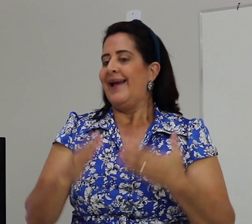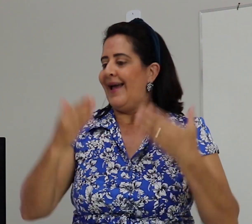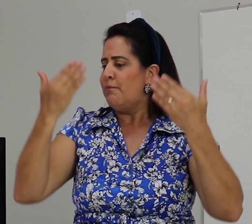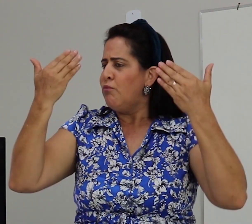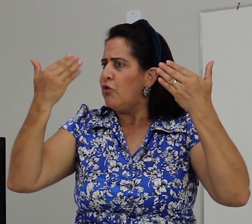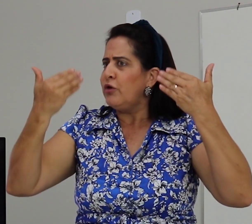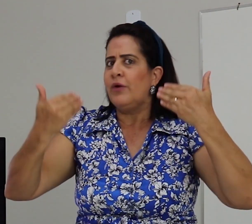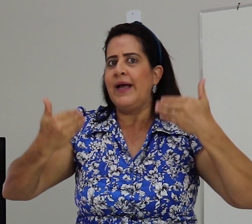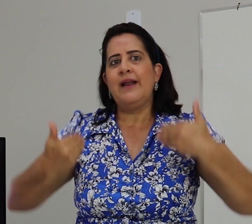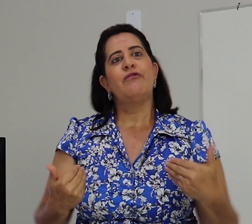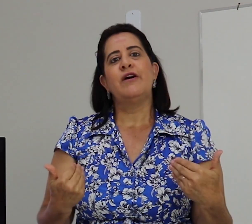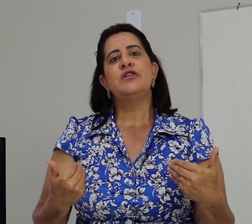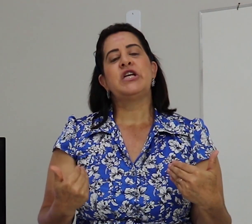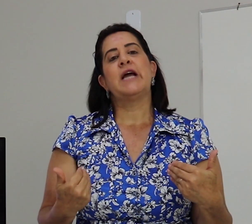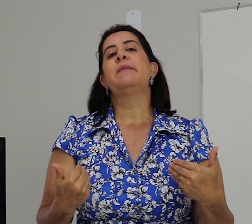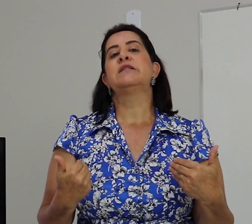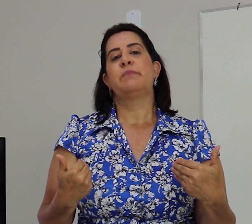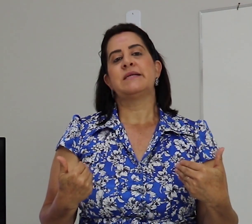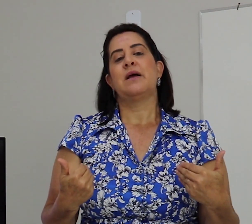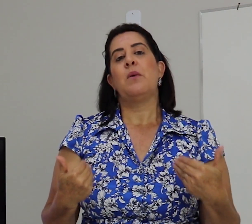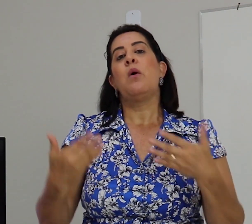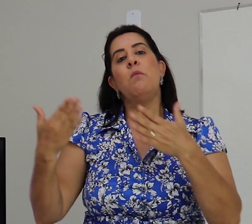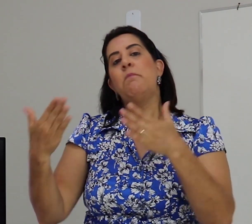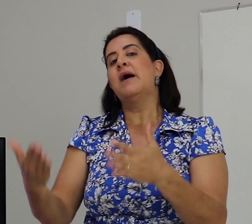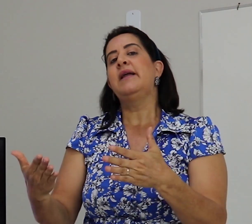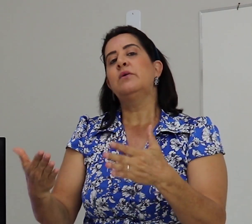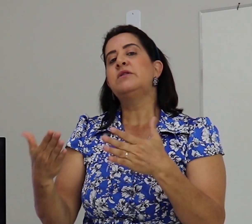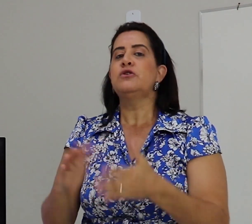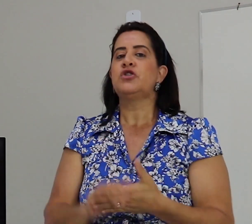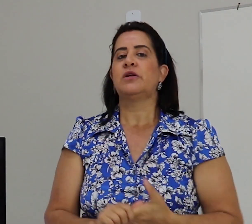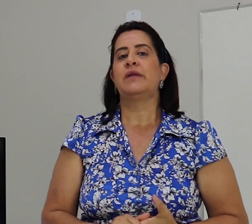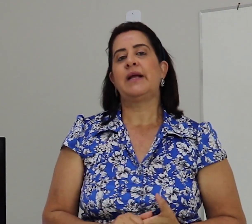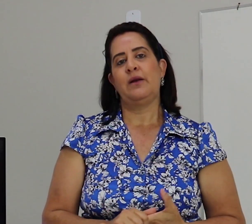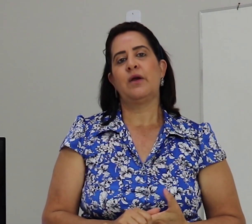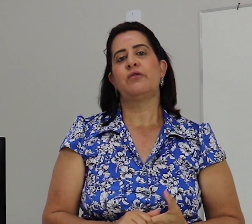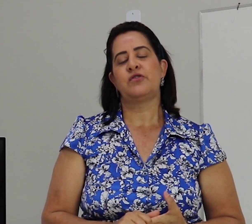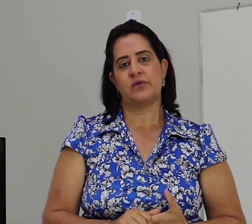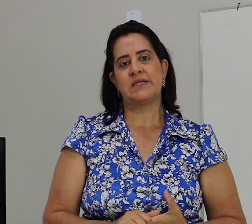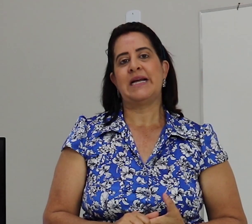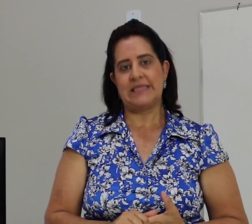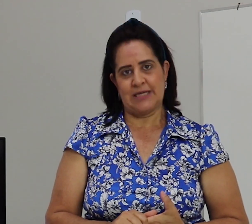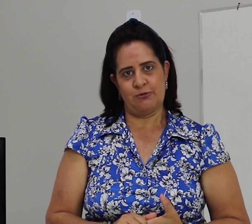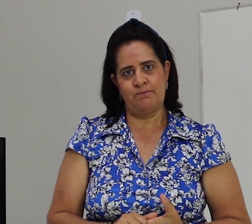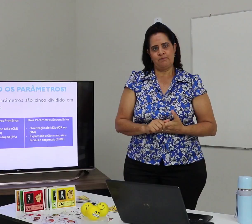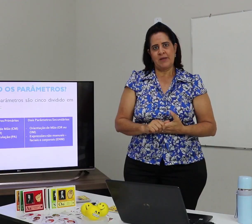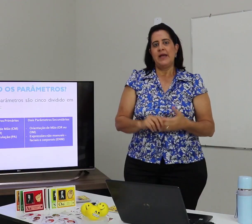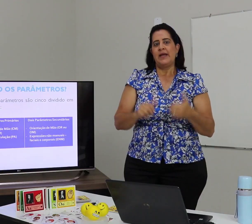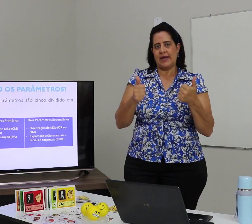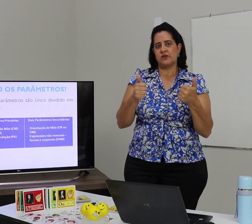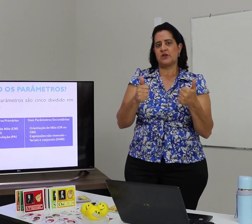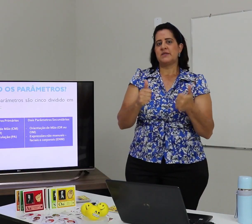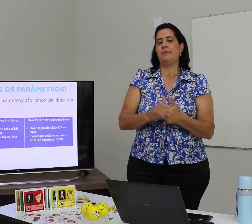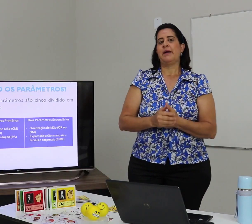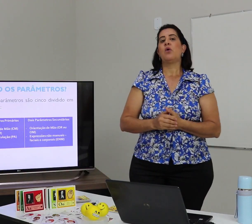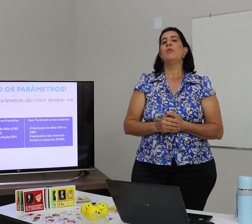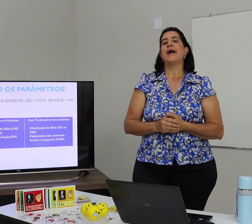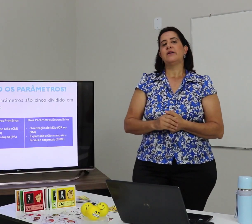é muito relevante que a minha expressão acompanhe o sentido daquilo que eu estou sinalizando. E aí nós vamos saber como é que nós